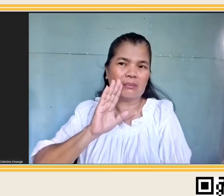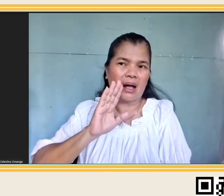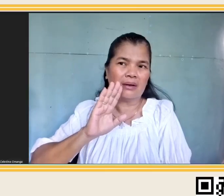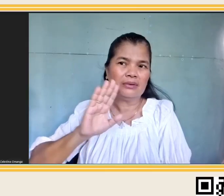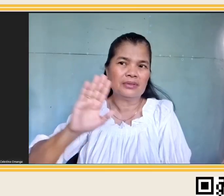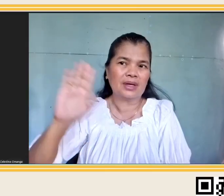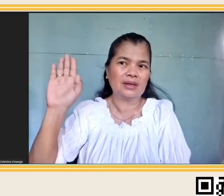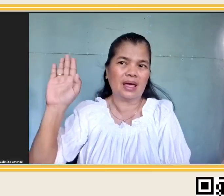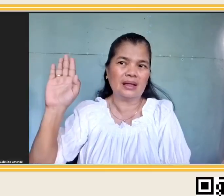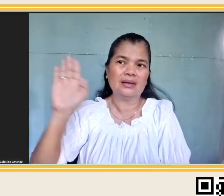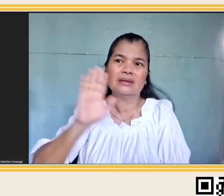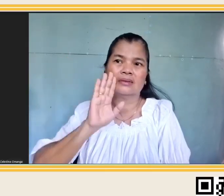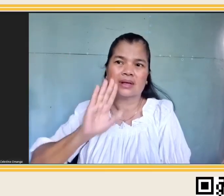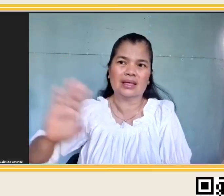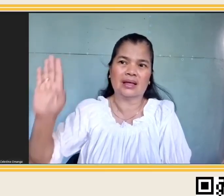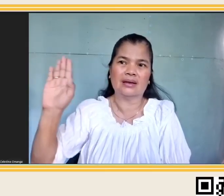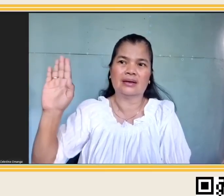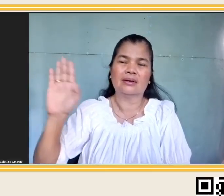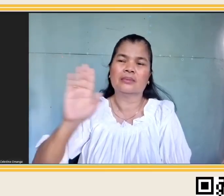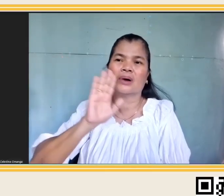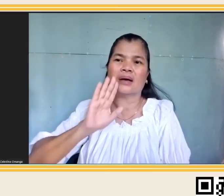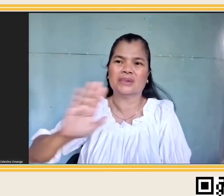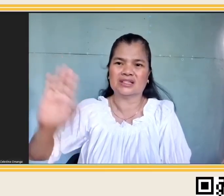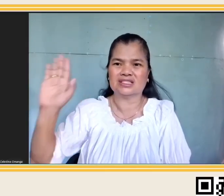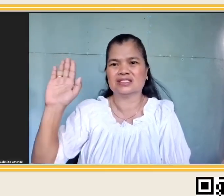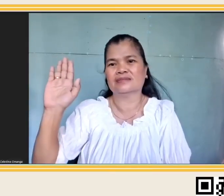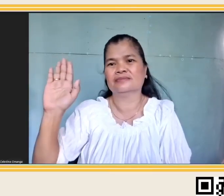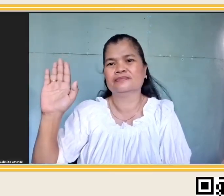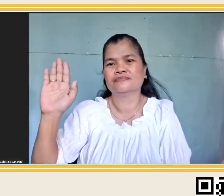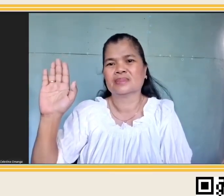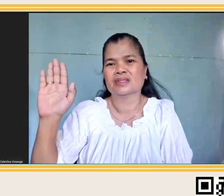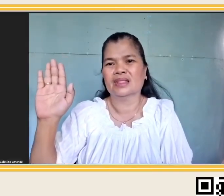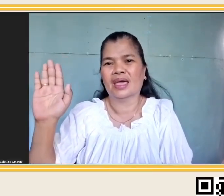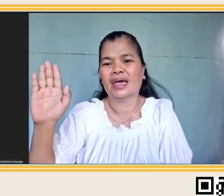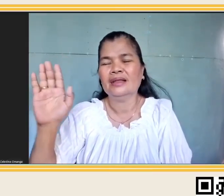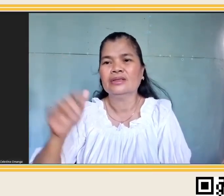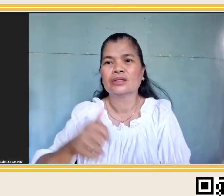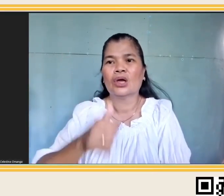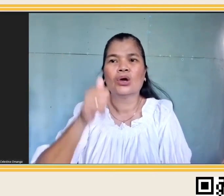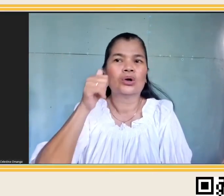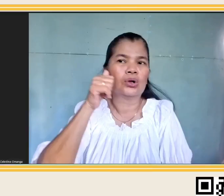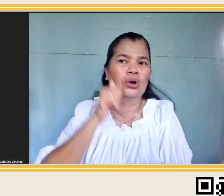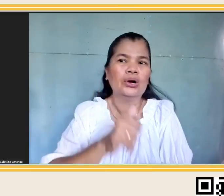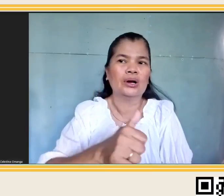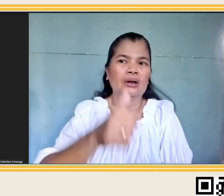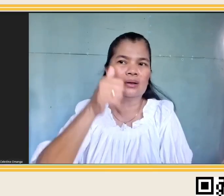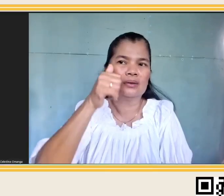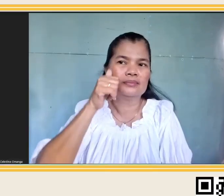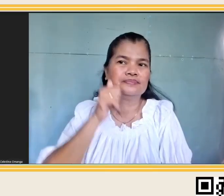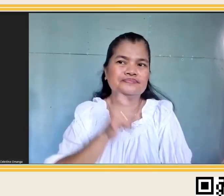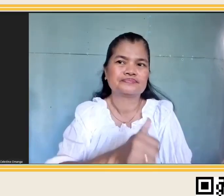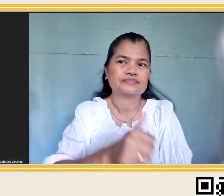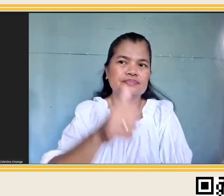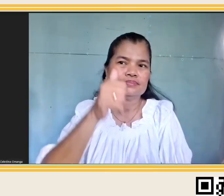katabi ng mouth, and then, ganyan. Promise. And, girl.